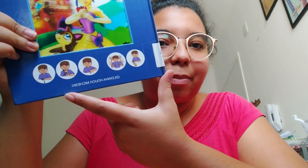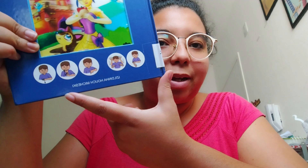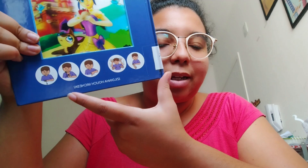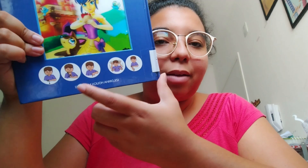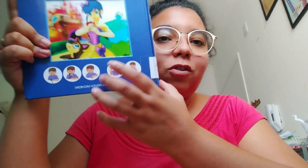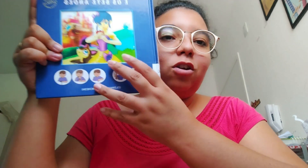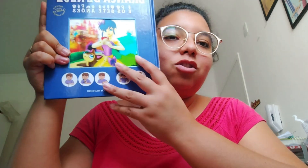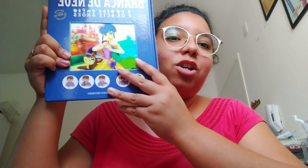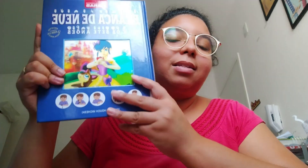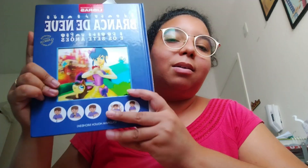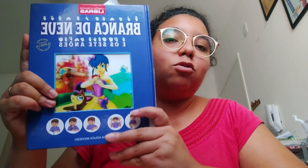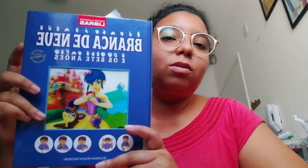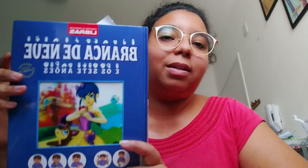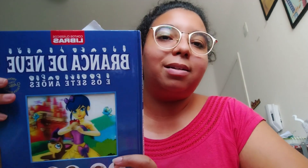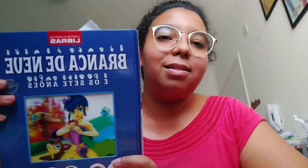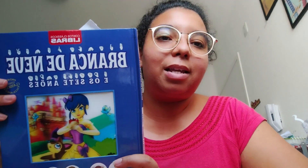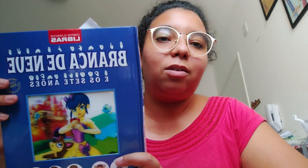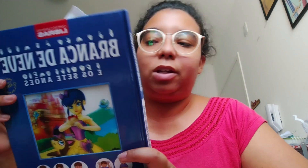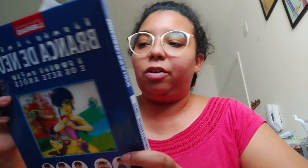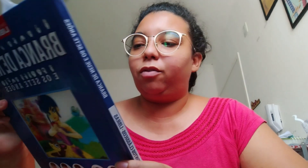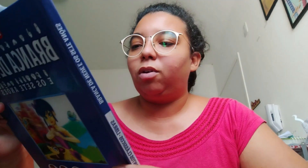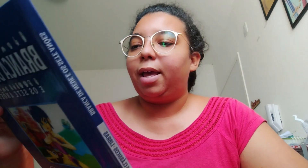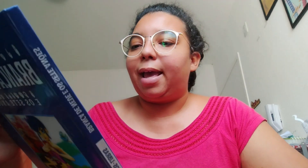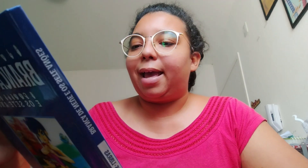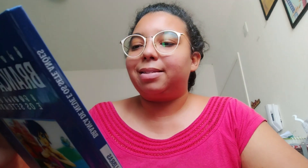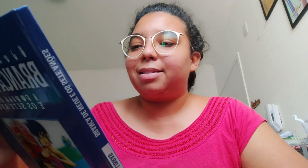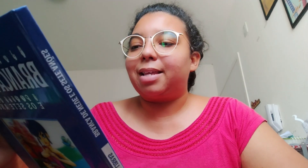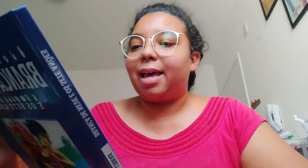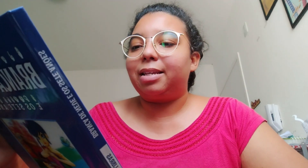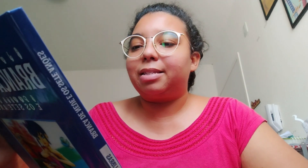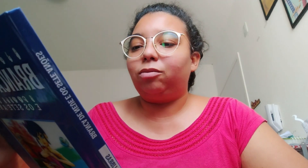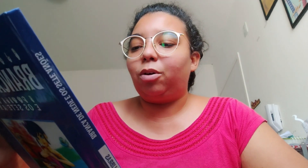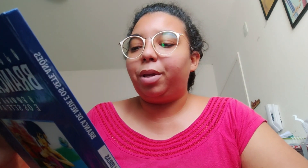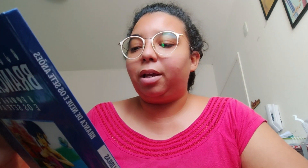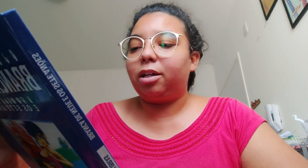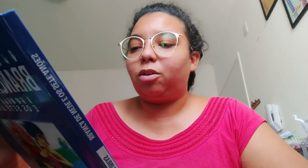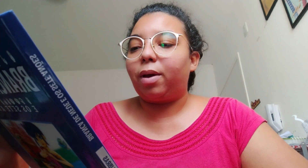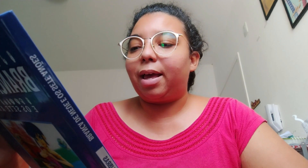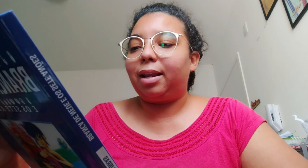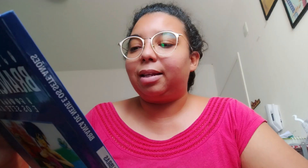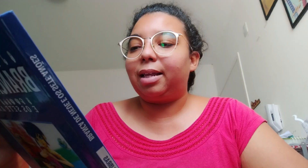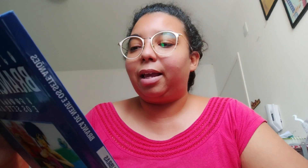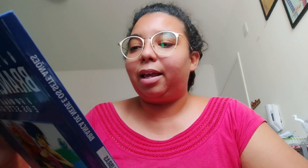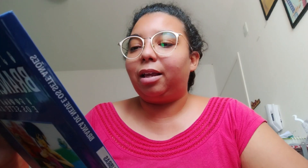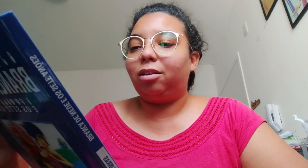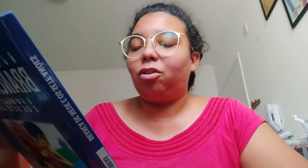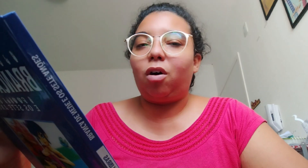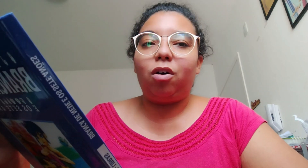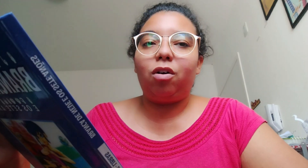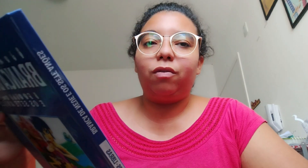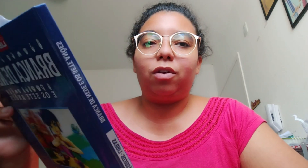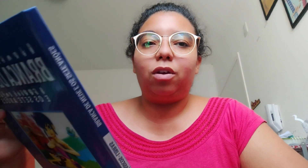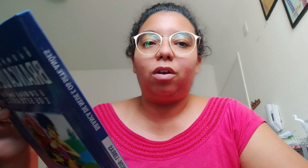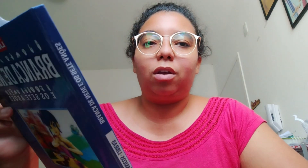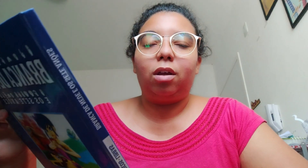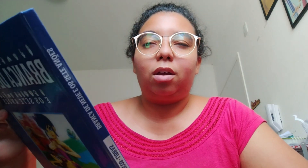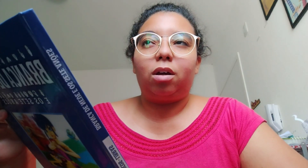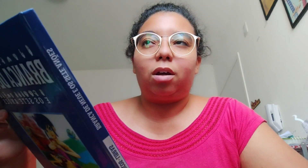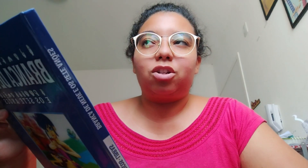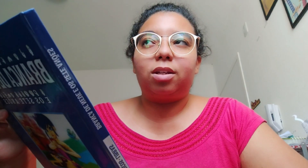aprender. Nós já estamos no terceiro livro. Essa série, se eu não me engano, ela tem 9, acho que